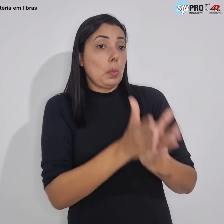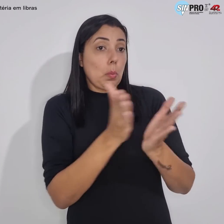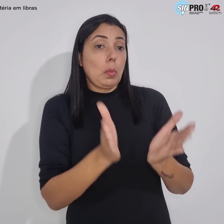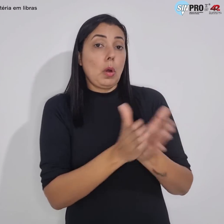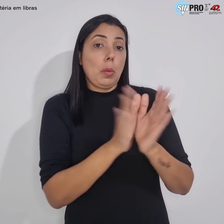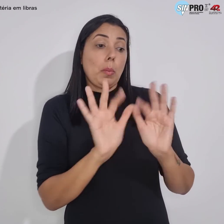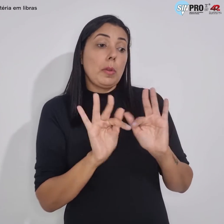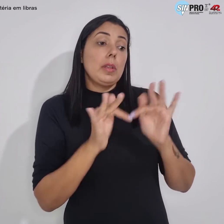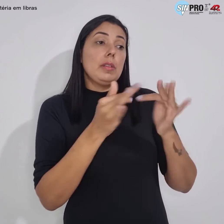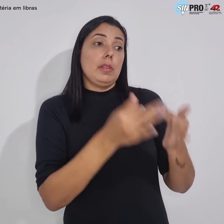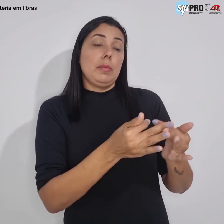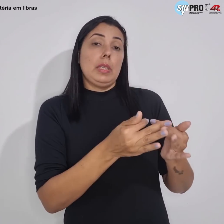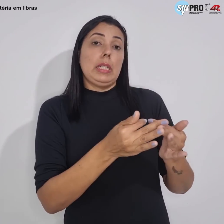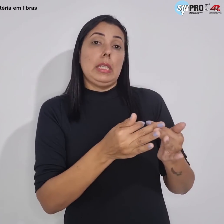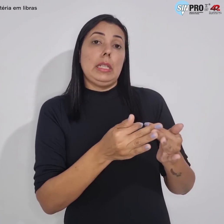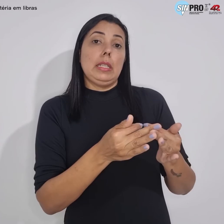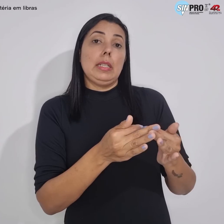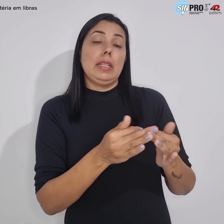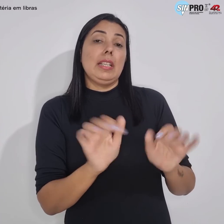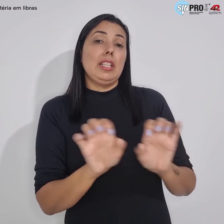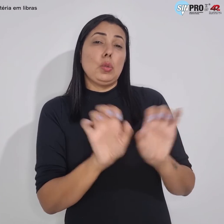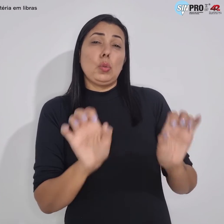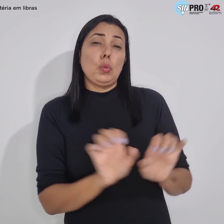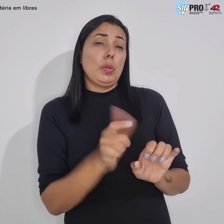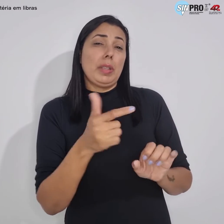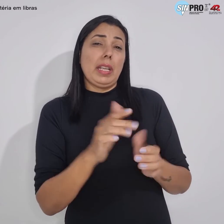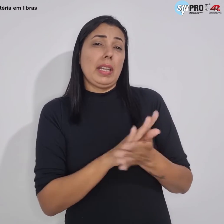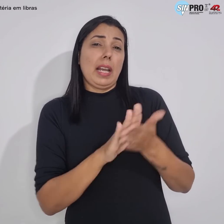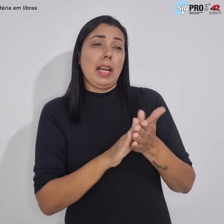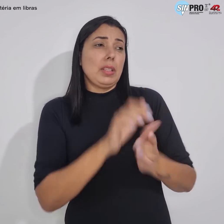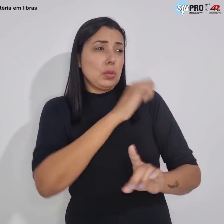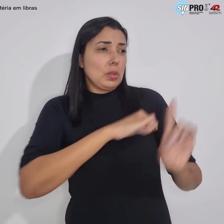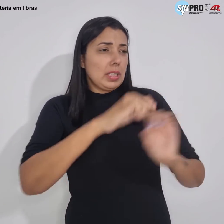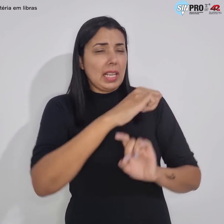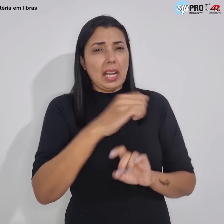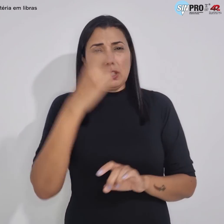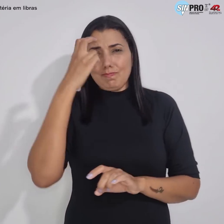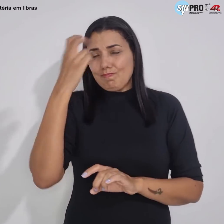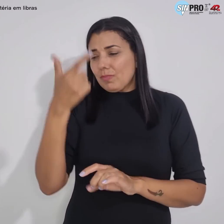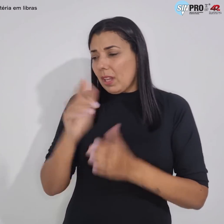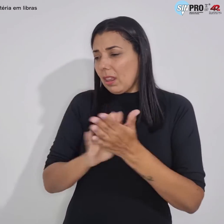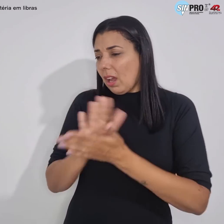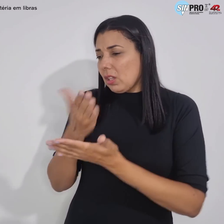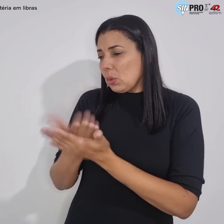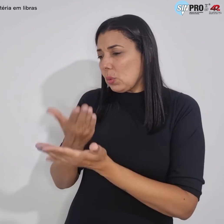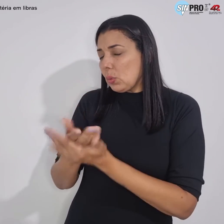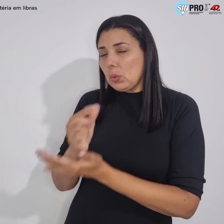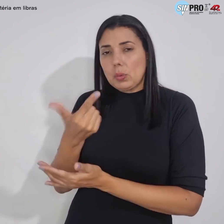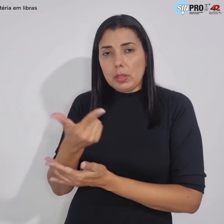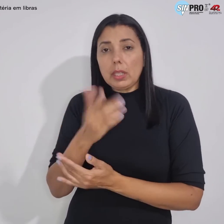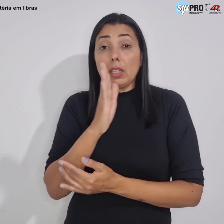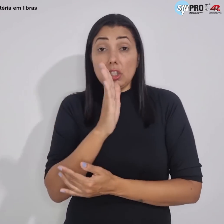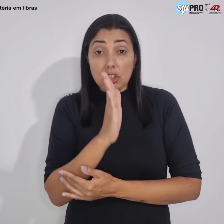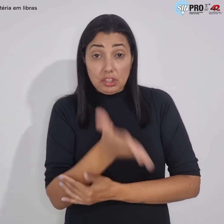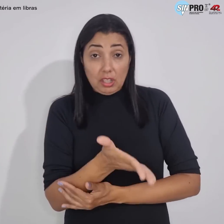de famílias desestruturadas, pais desempregados, sem estudo. Isso já é um